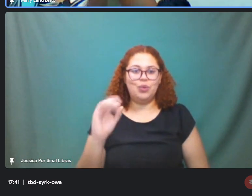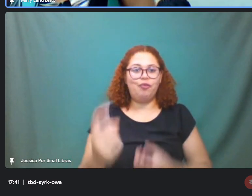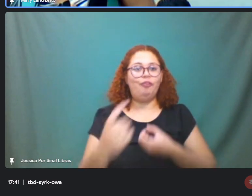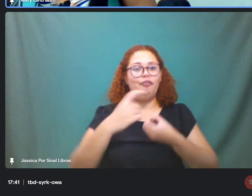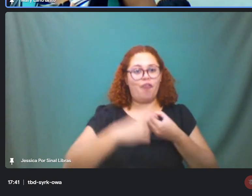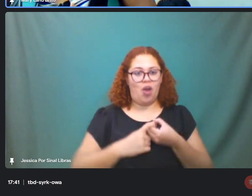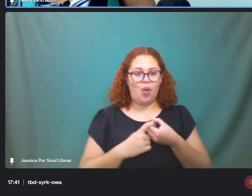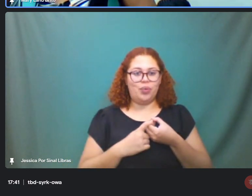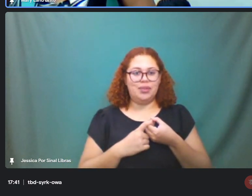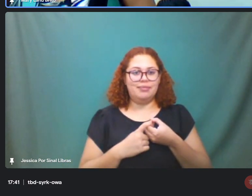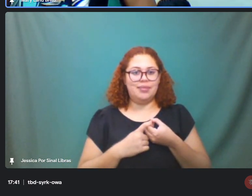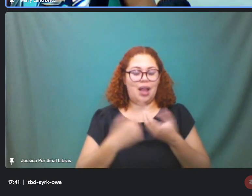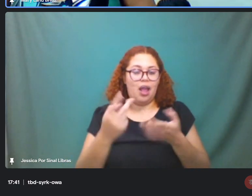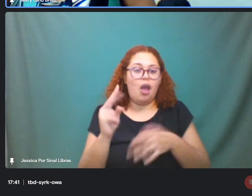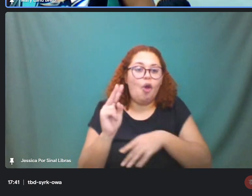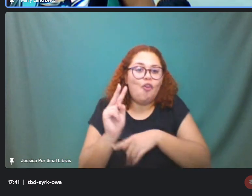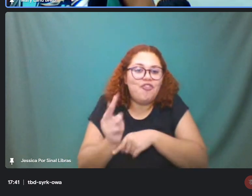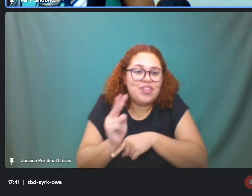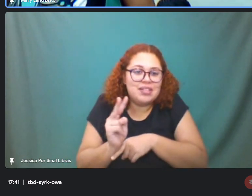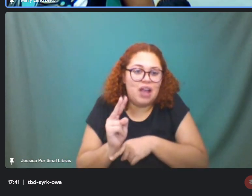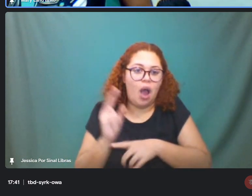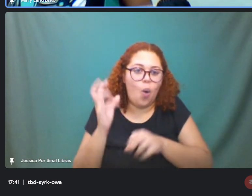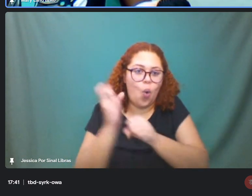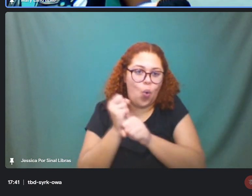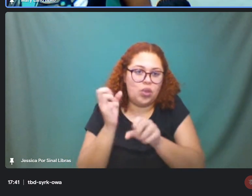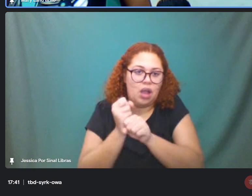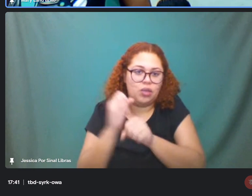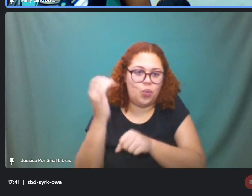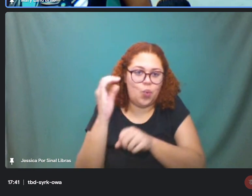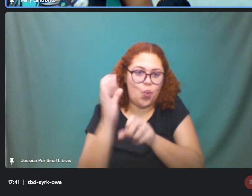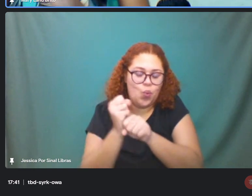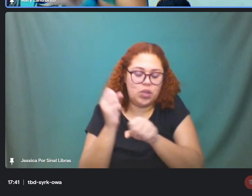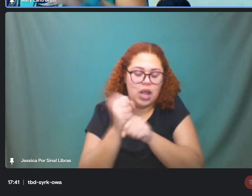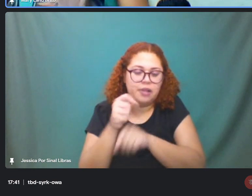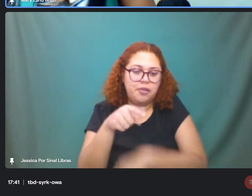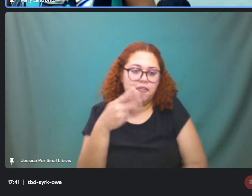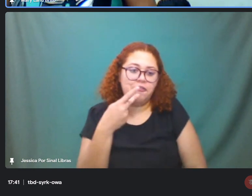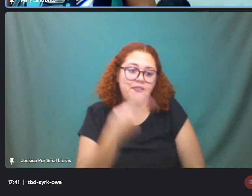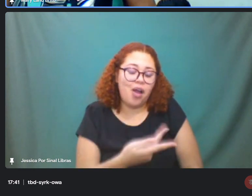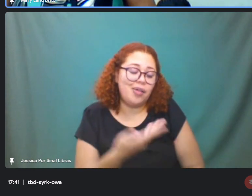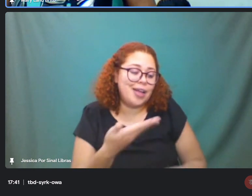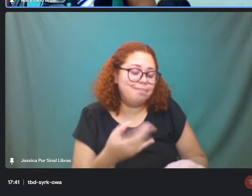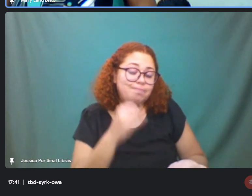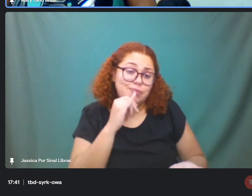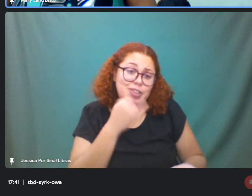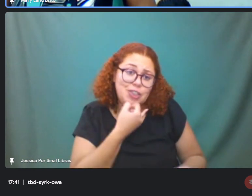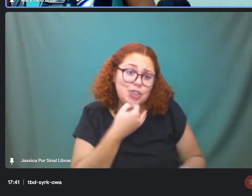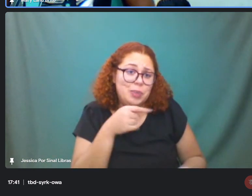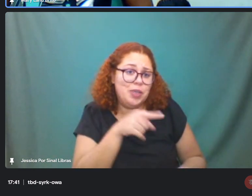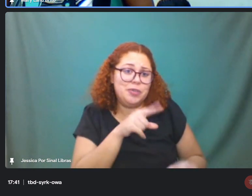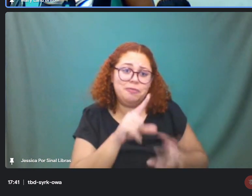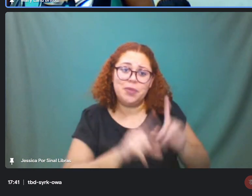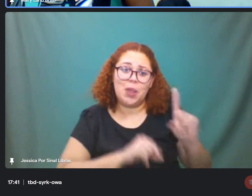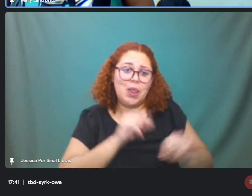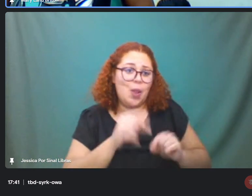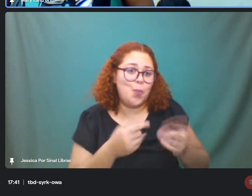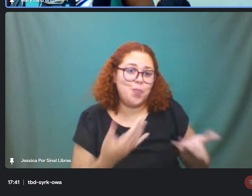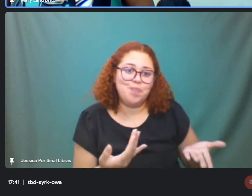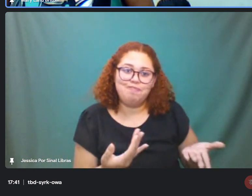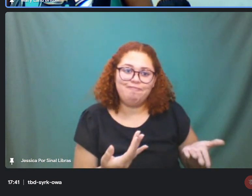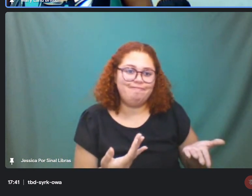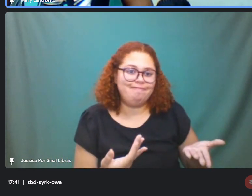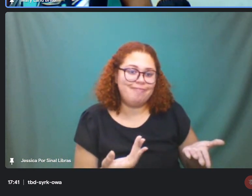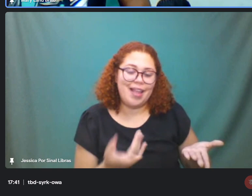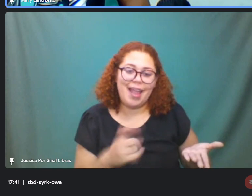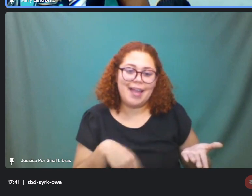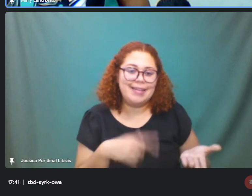não vai ter retorno dele? Infelizmente, como pessoa física, você não tem essa opção. O imposto ele é retido para quem tem